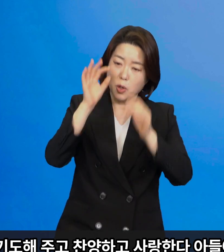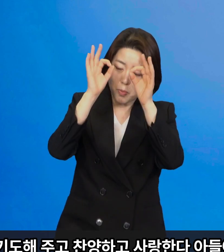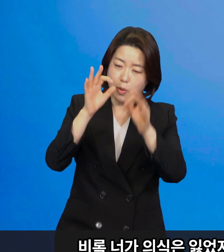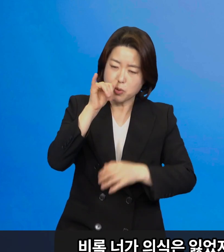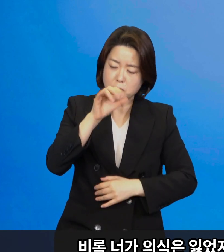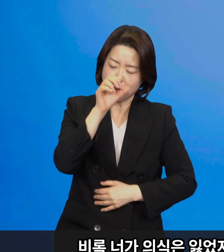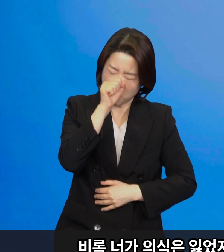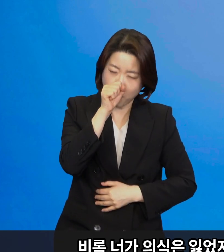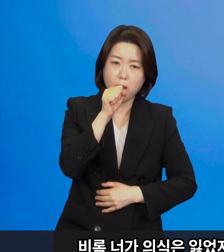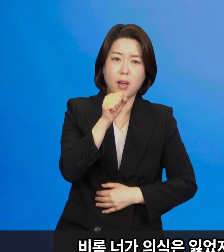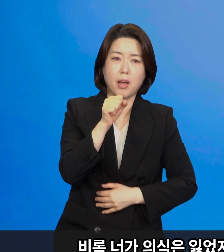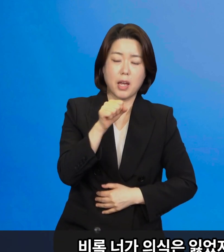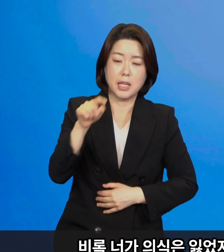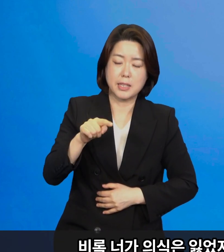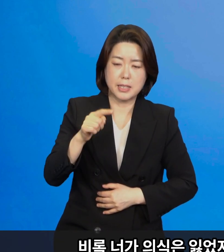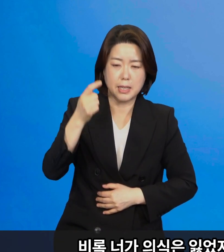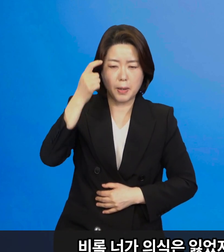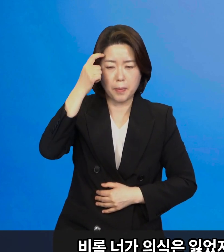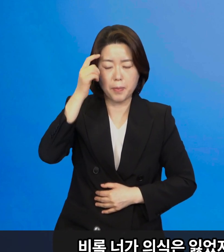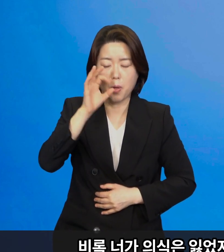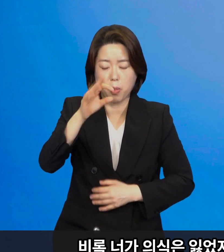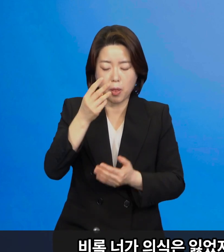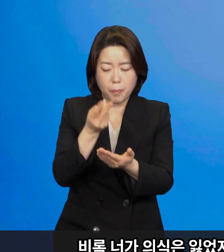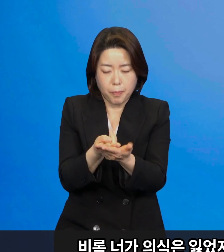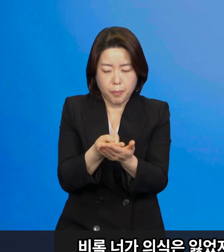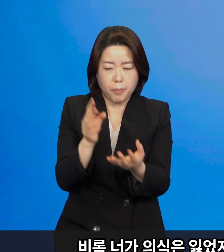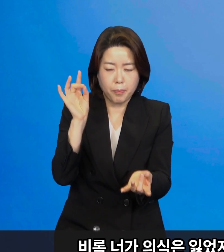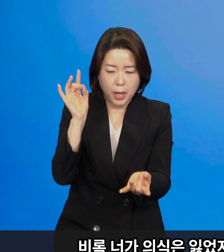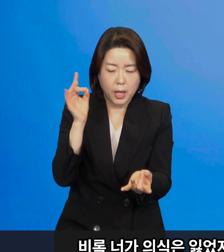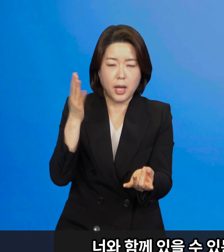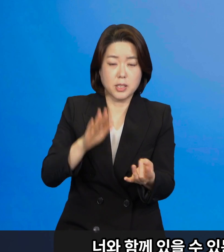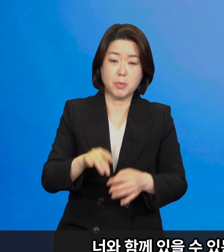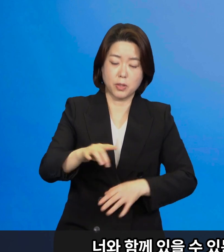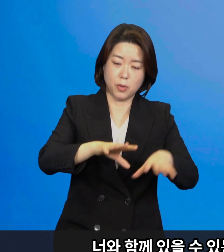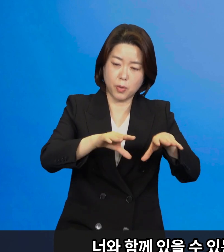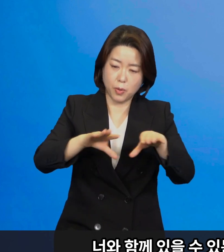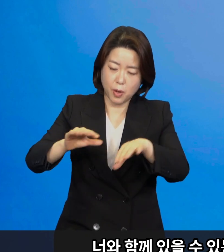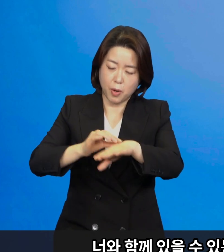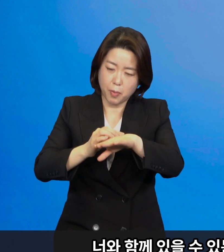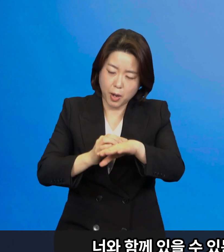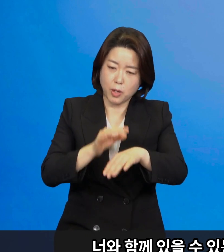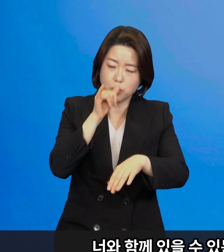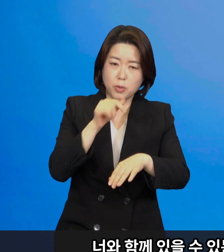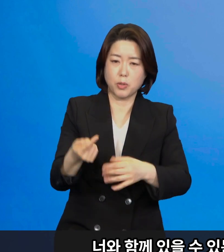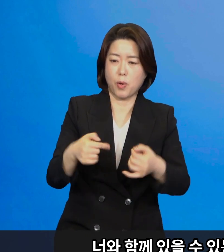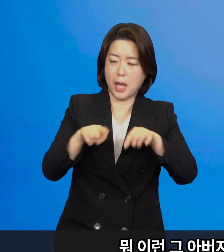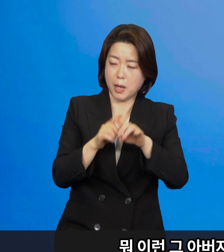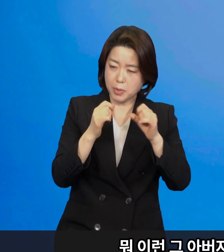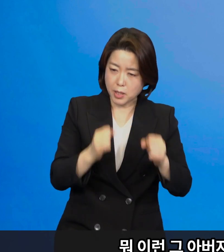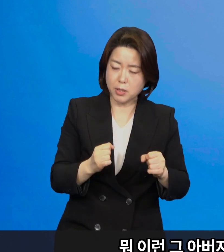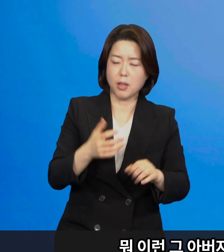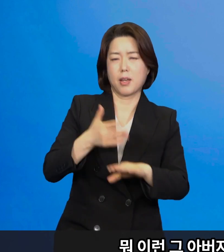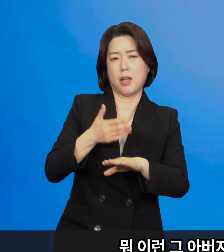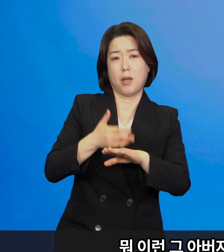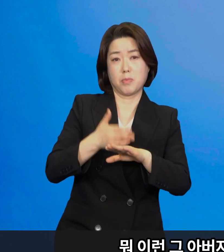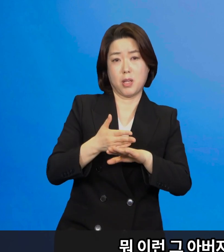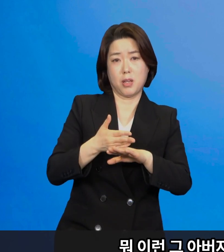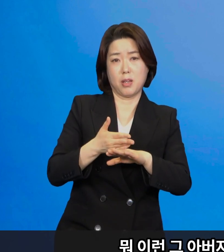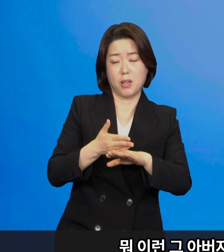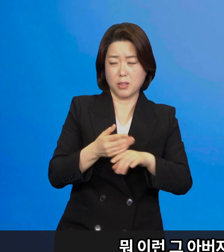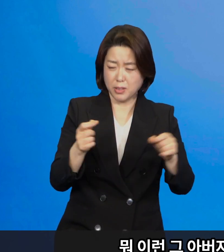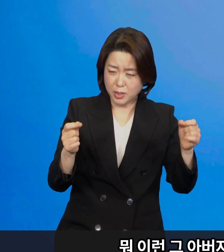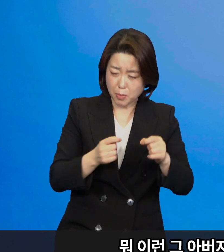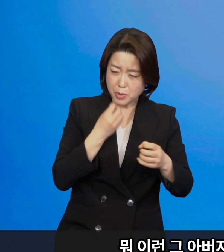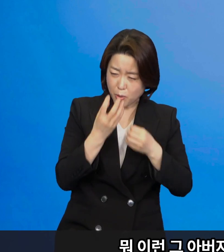좋으니 비록 너가 의식은 잃었지만 너의 살을 만질 수 있고 너와 함께 있을 수 있는 것이 참 너무 감사하다. 이런 그